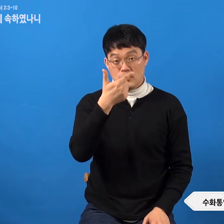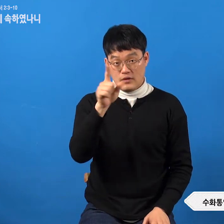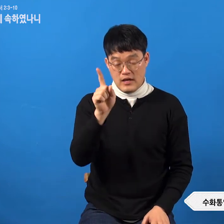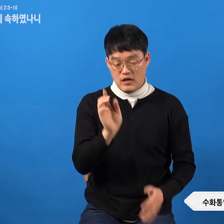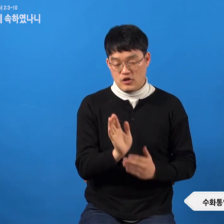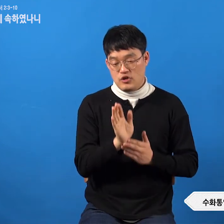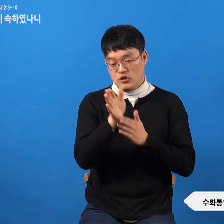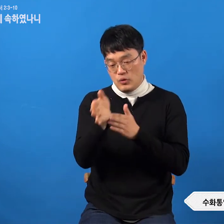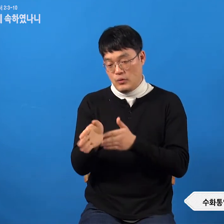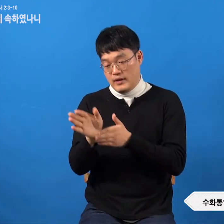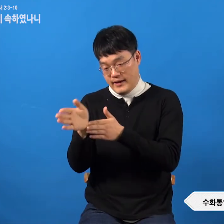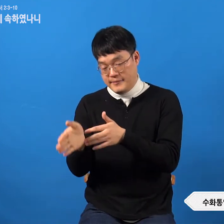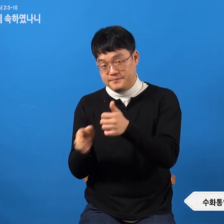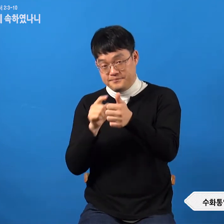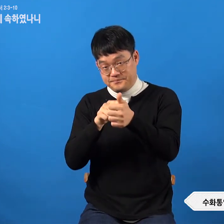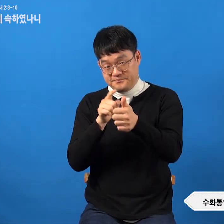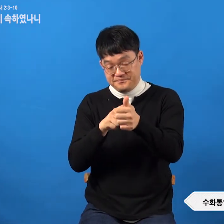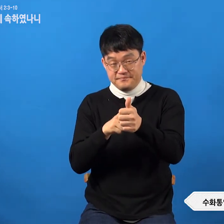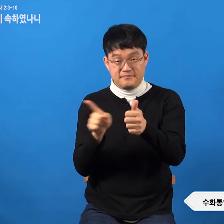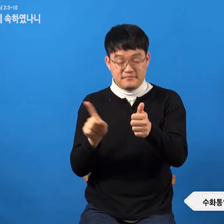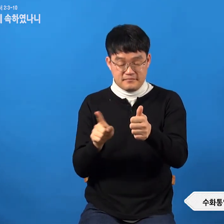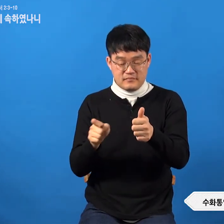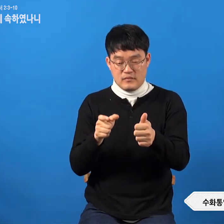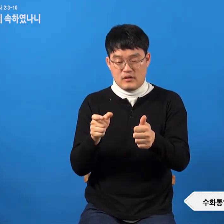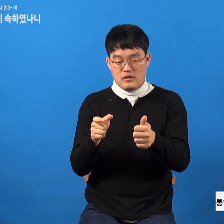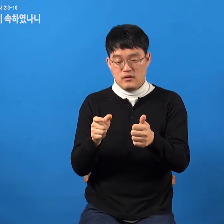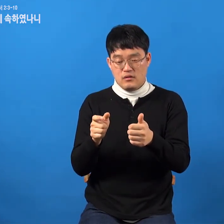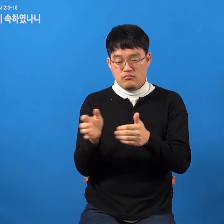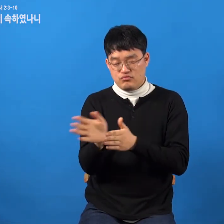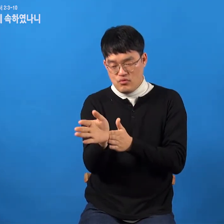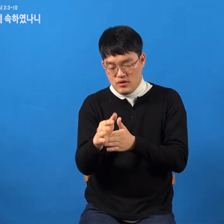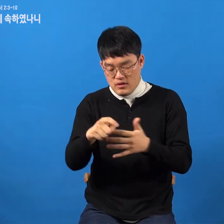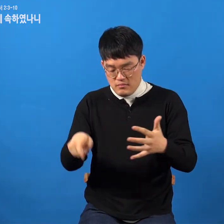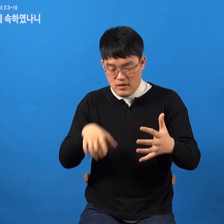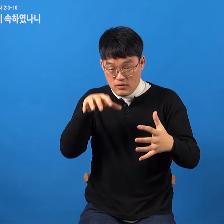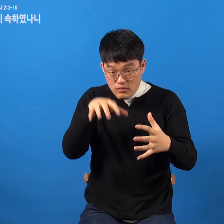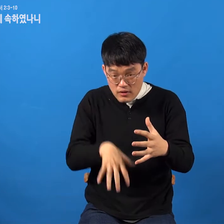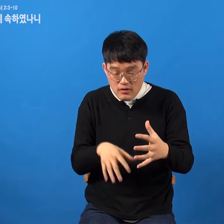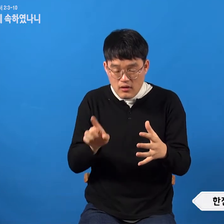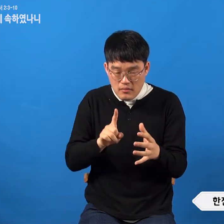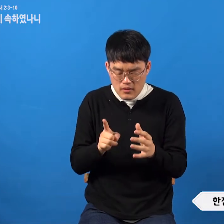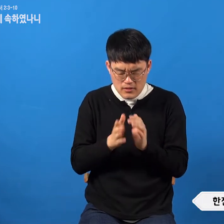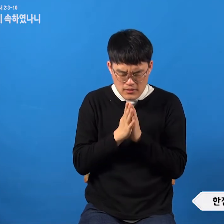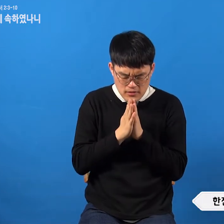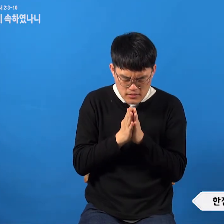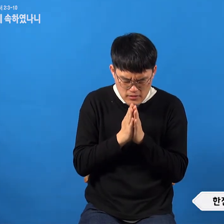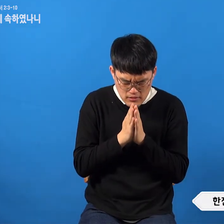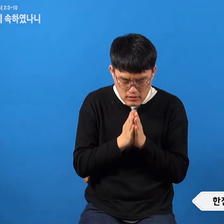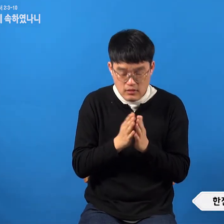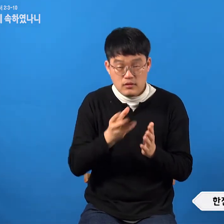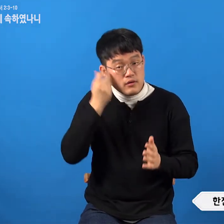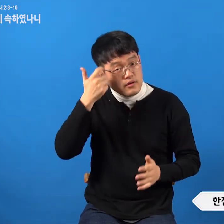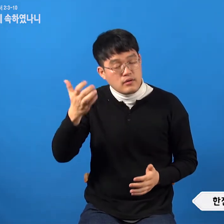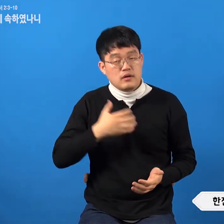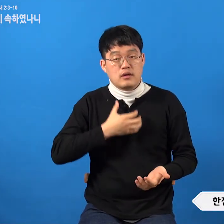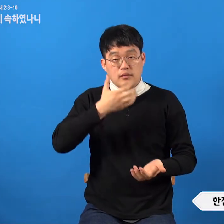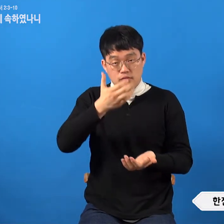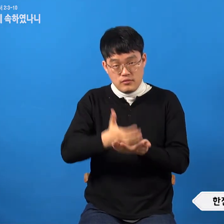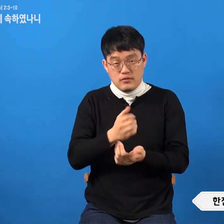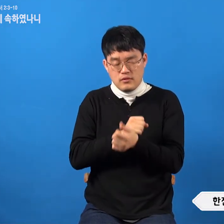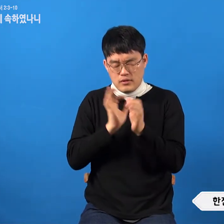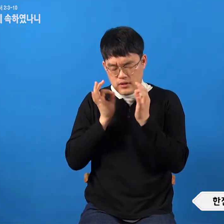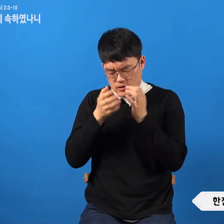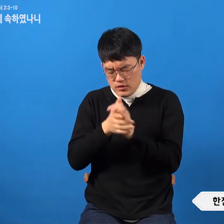요나가 물고기 뱃속에서 절절한 마음으로 기도를 합니다. 성령의 감동이 되어서